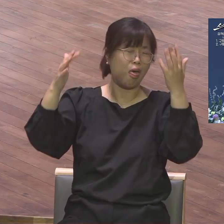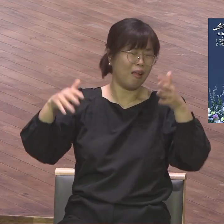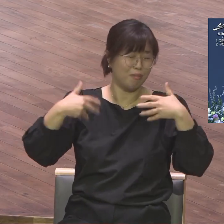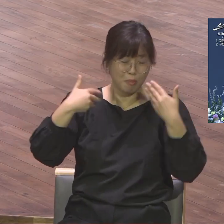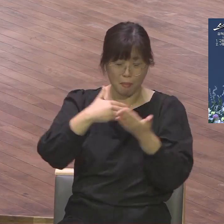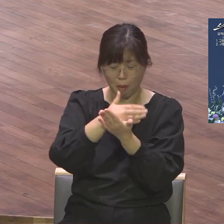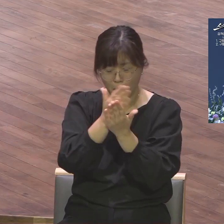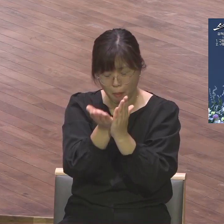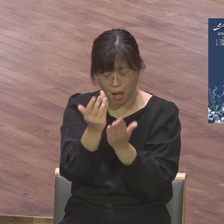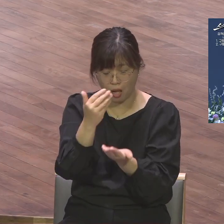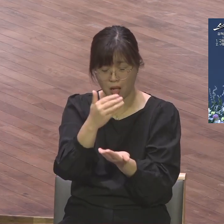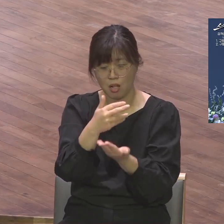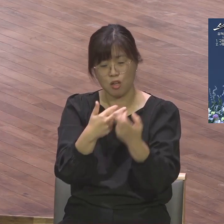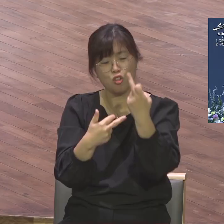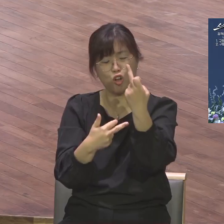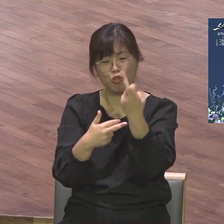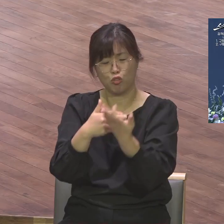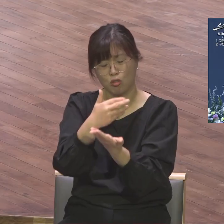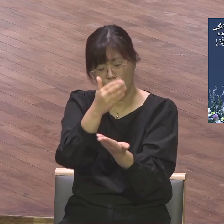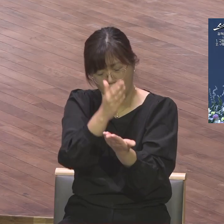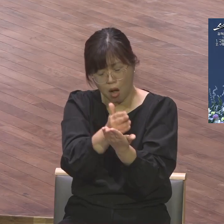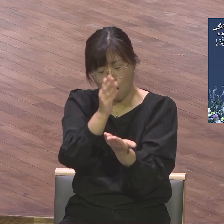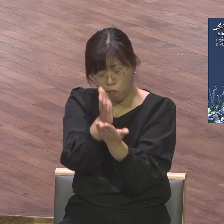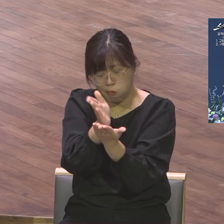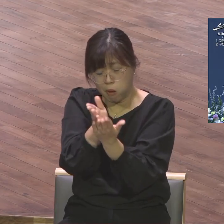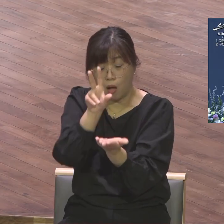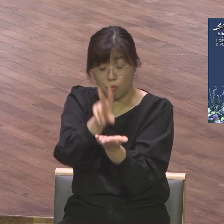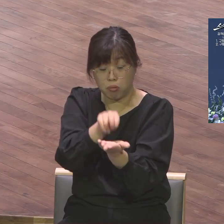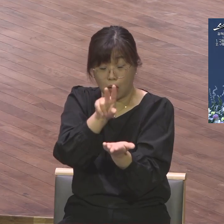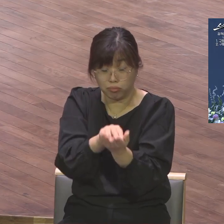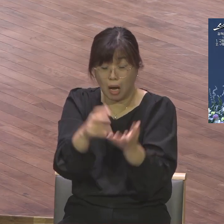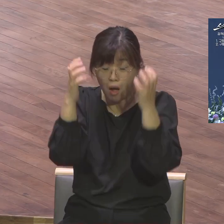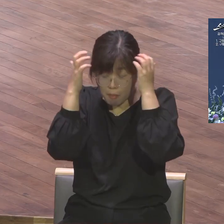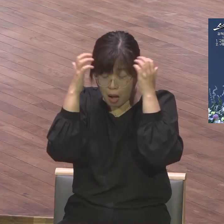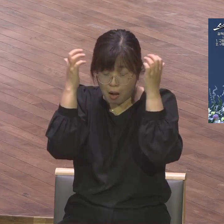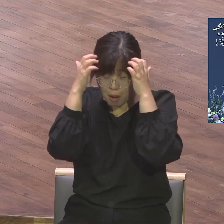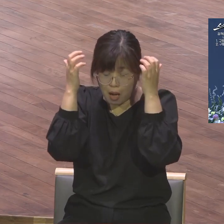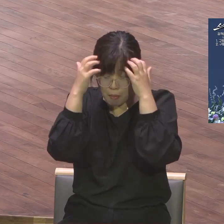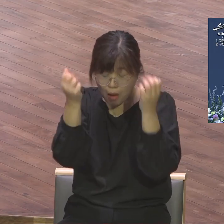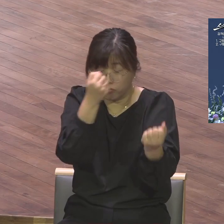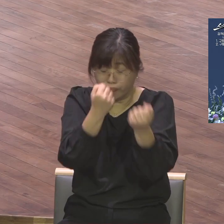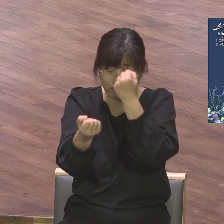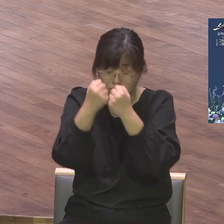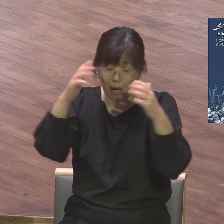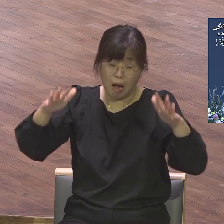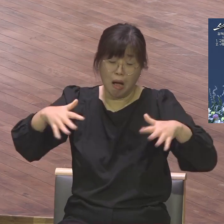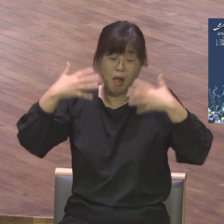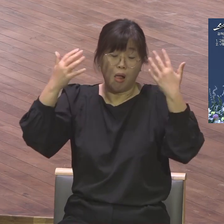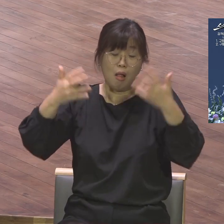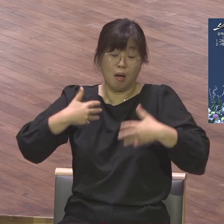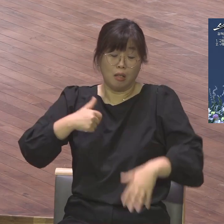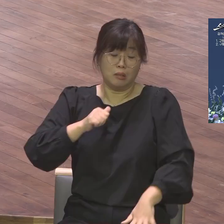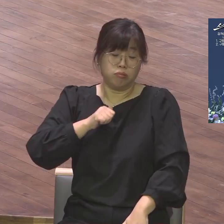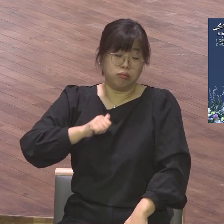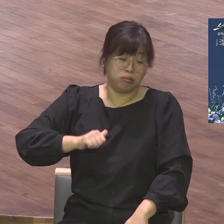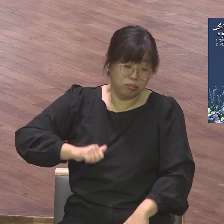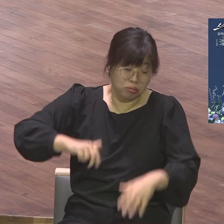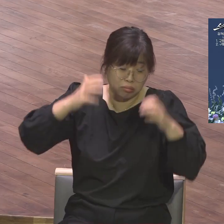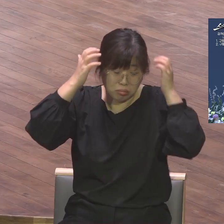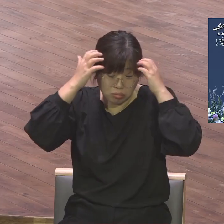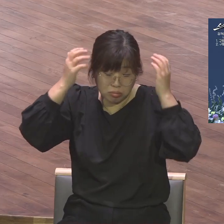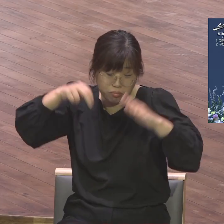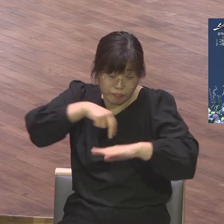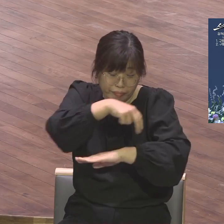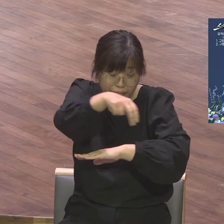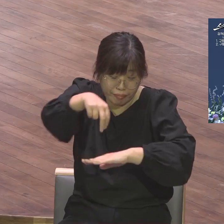문제가 계속해서 치니까 힘겹게 발부둥을 치고 있어요. 구원의 우물, 우리